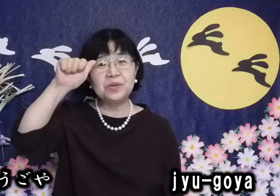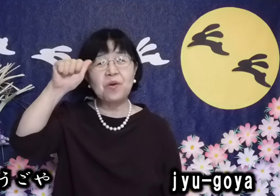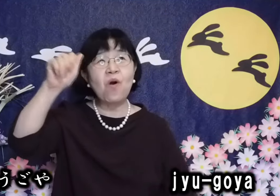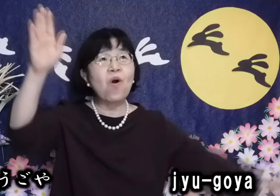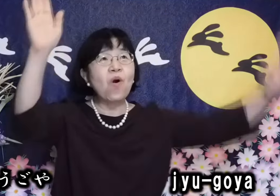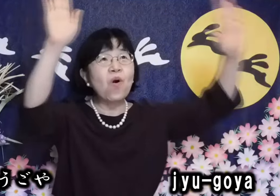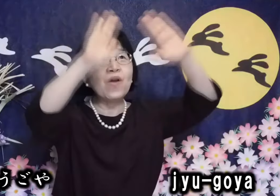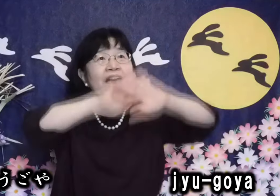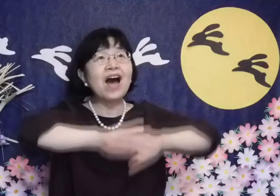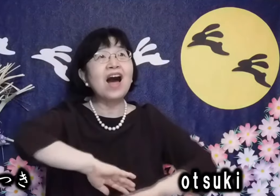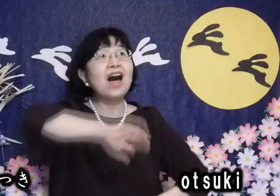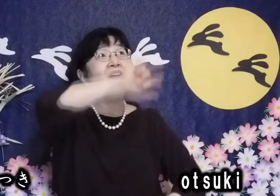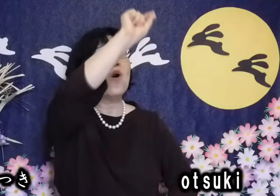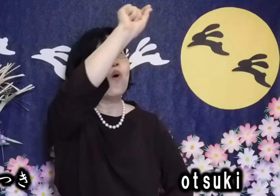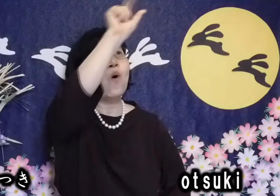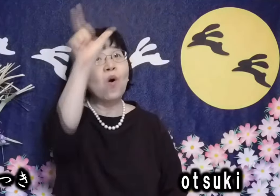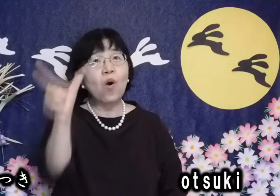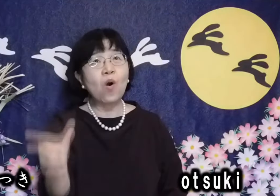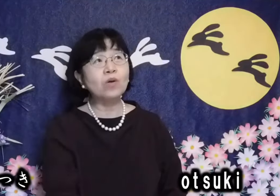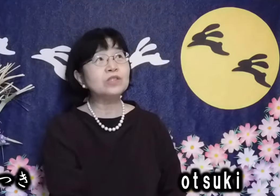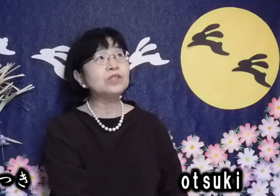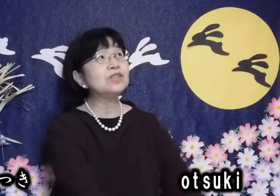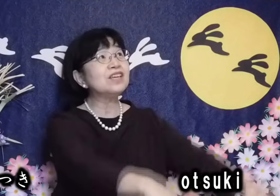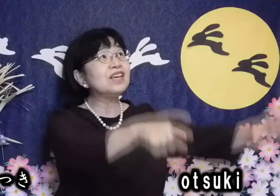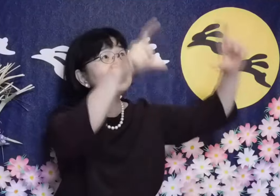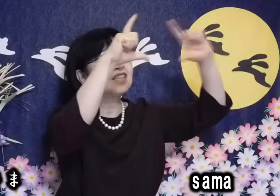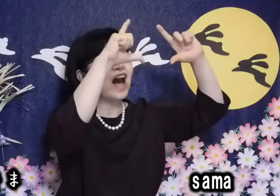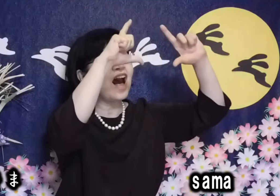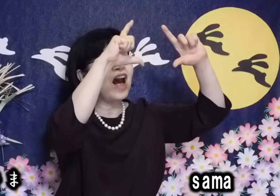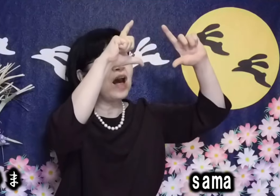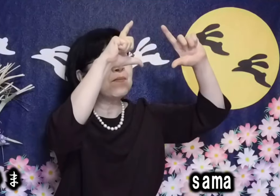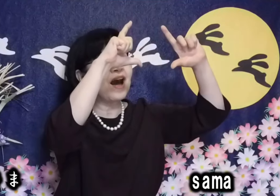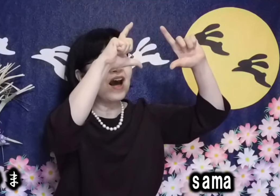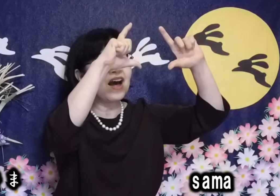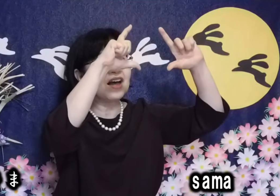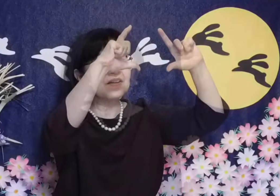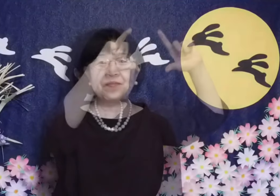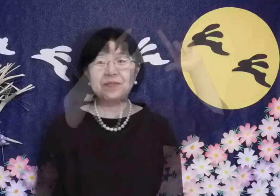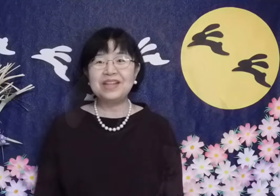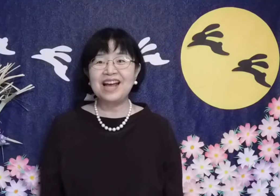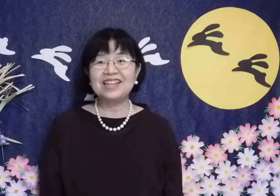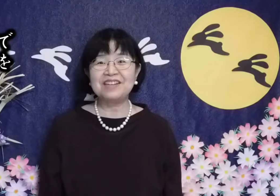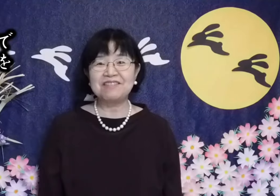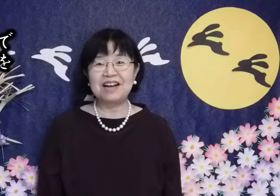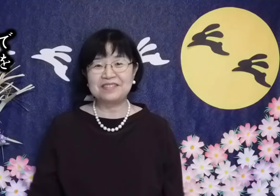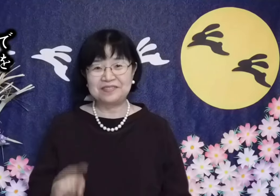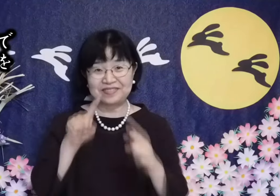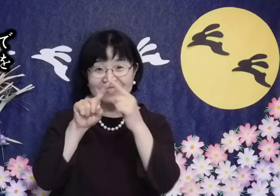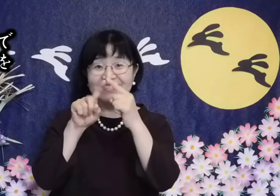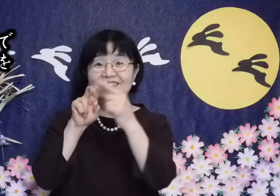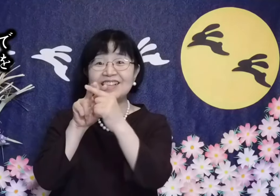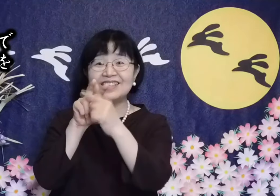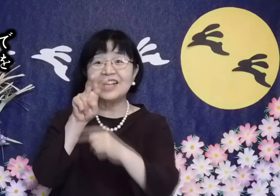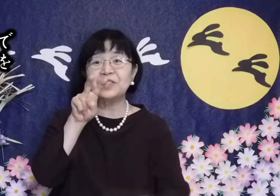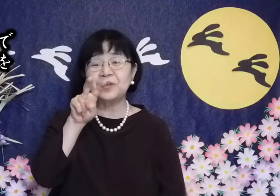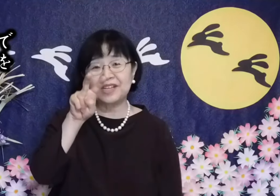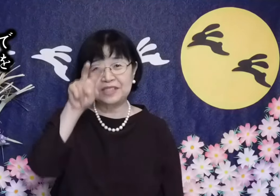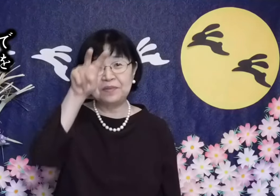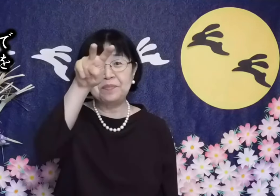五夜お月様。見て跳ねるは最初と同じ。見